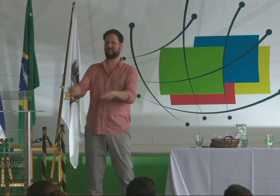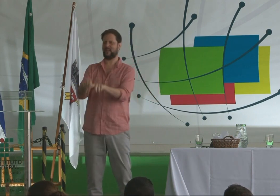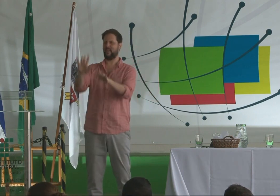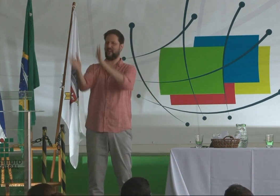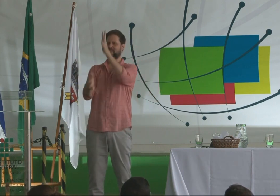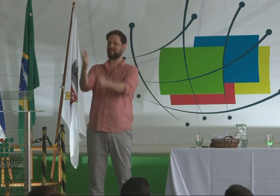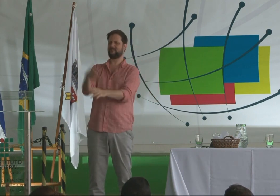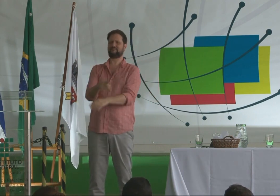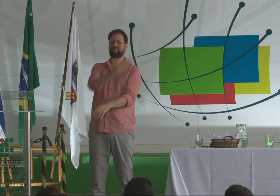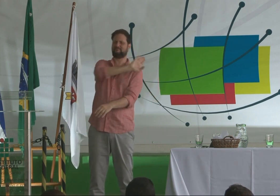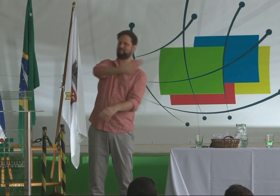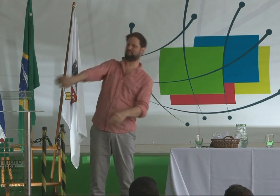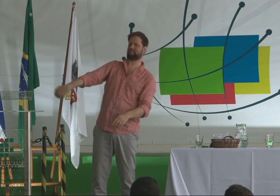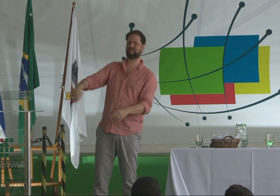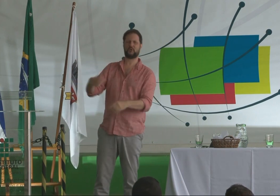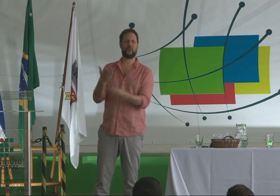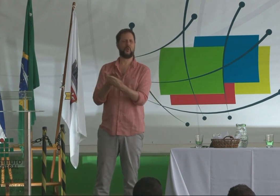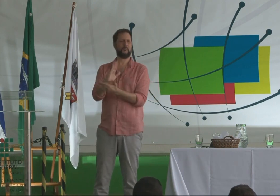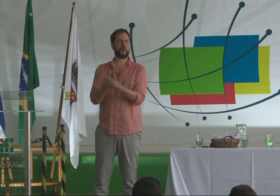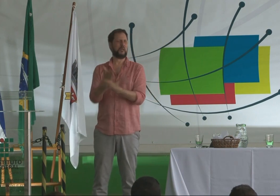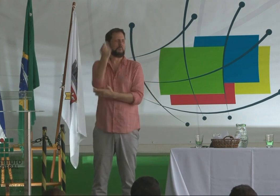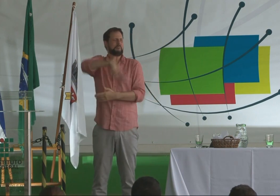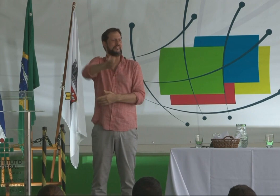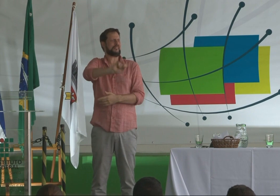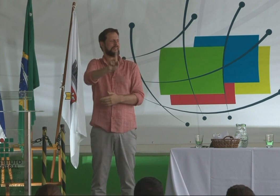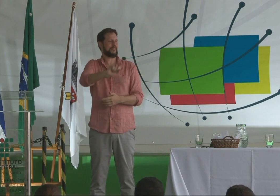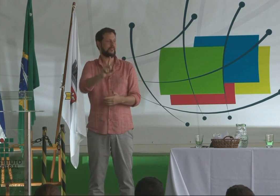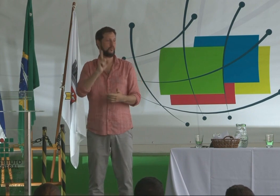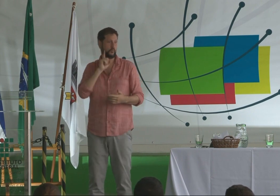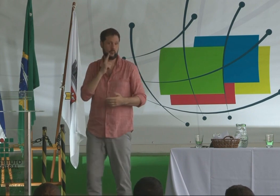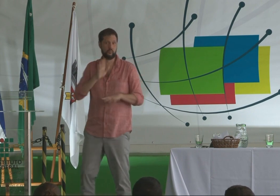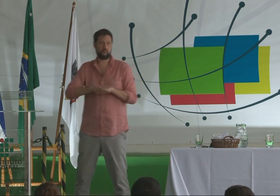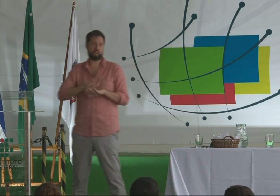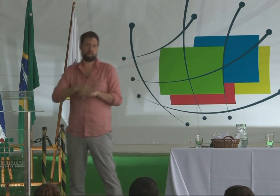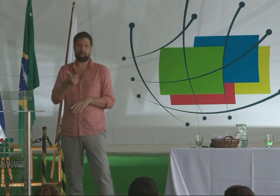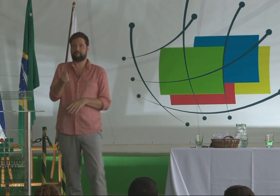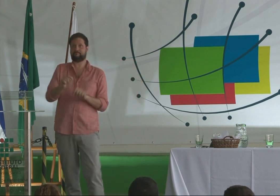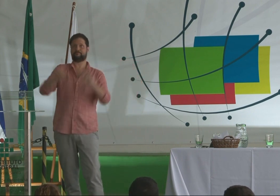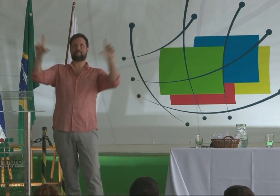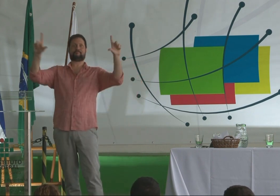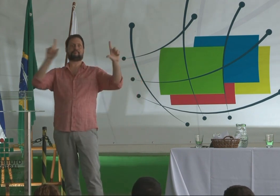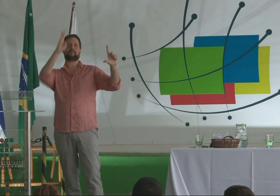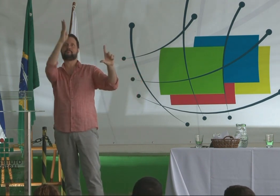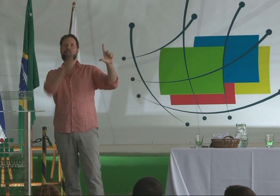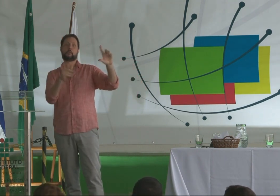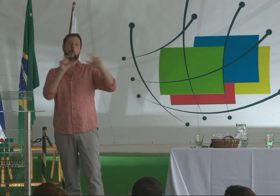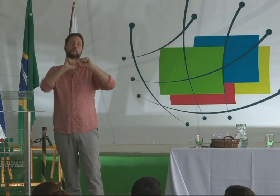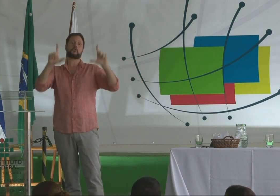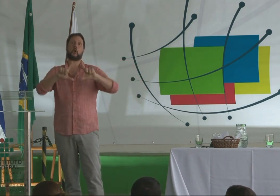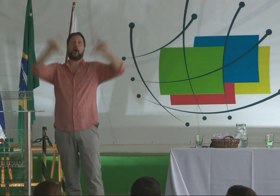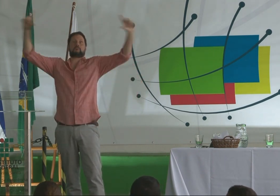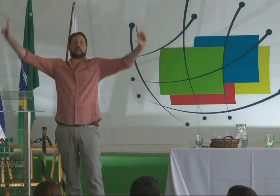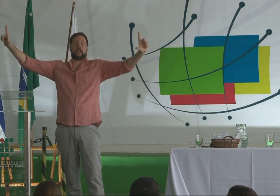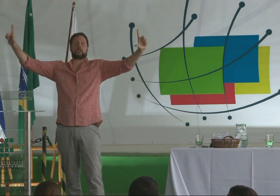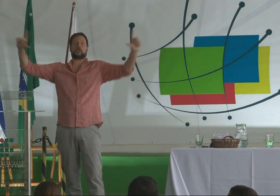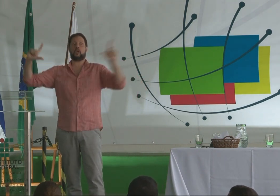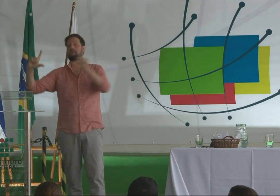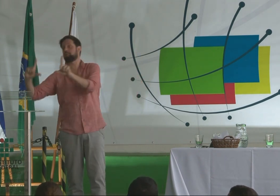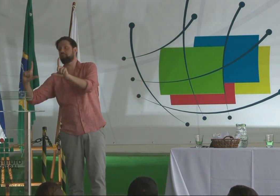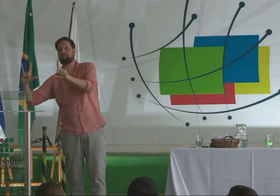ouvintes pensam que é chato, ah, tira esse intérprete, tá ali, coisa incômoda e tal. Mas, ué, eu também não tenho que lidar com vocês na tela grande o